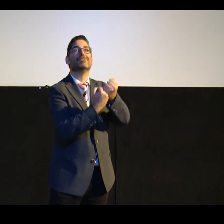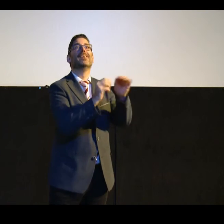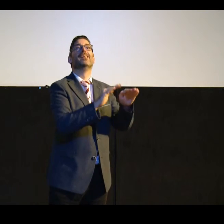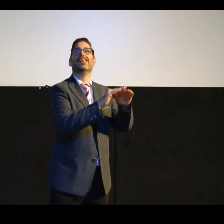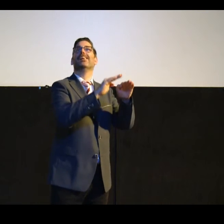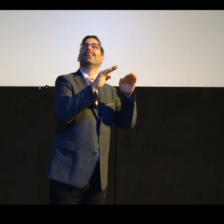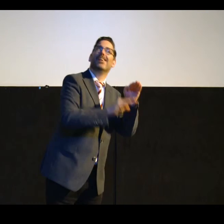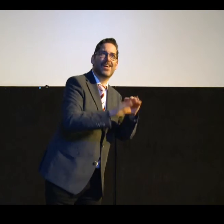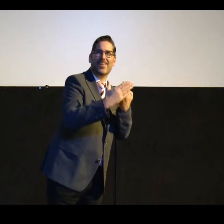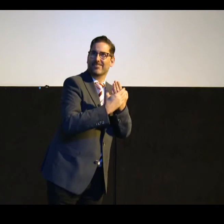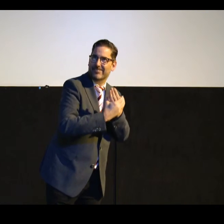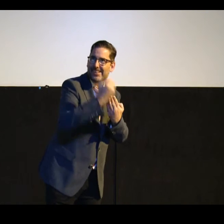desde la EUD,